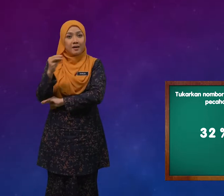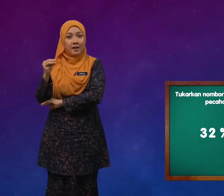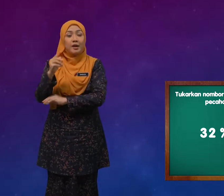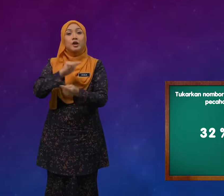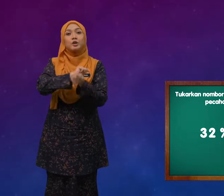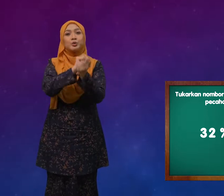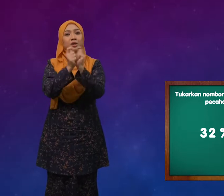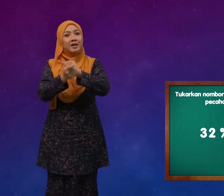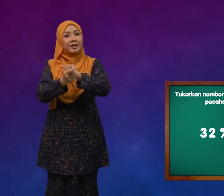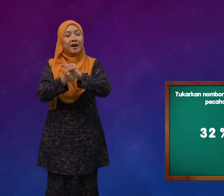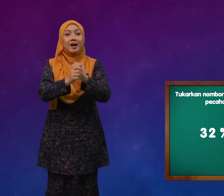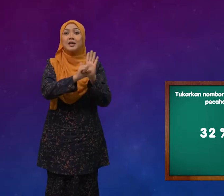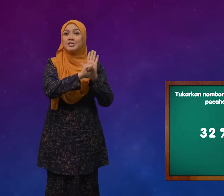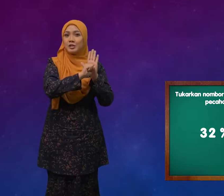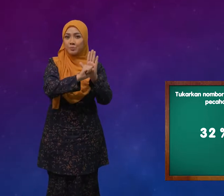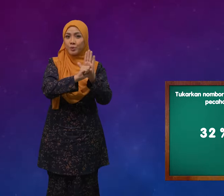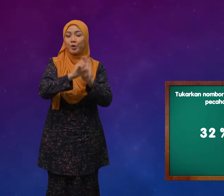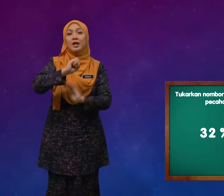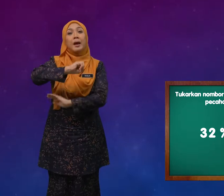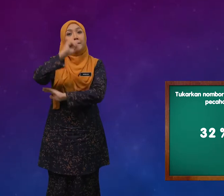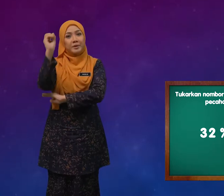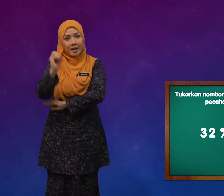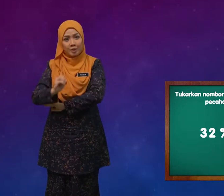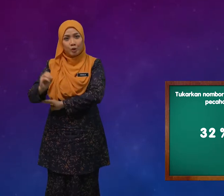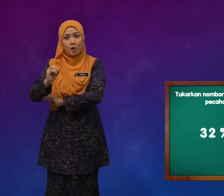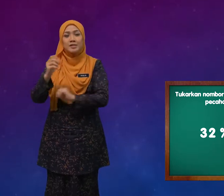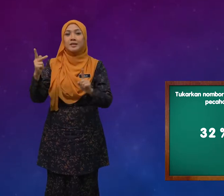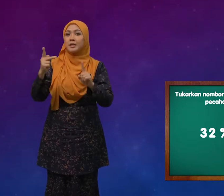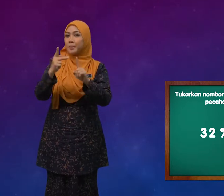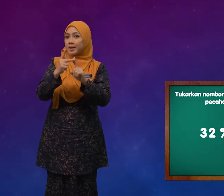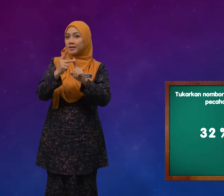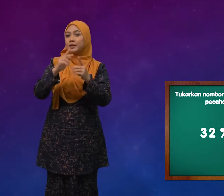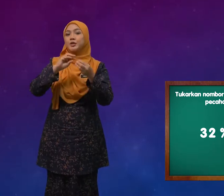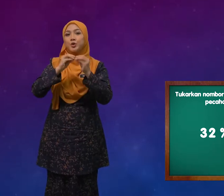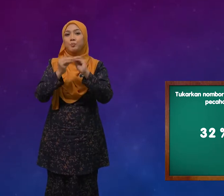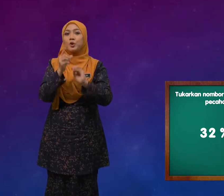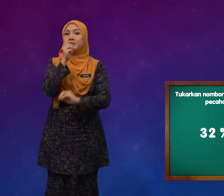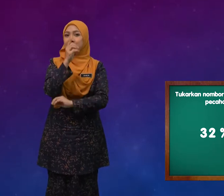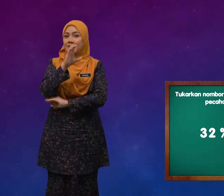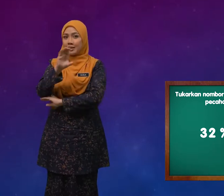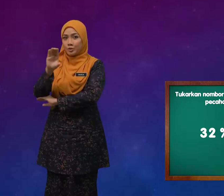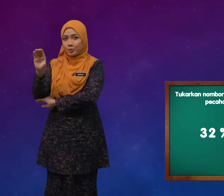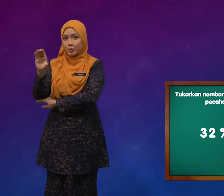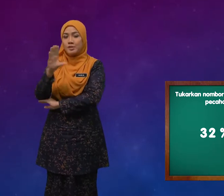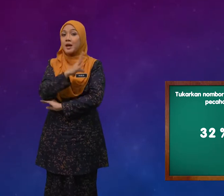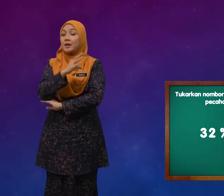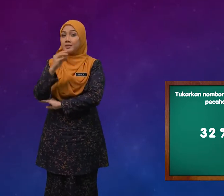dan tukarkan simbol peratus kepada nombor 100